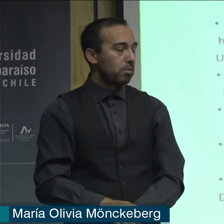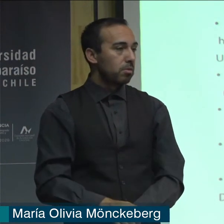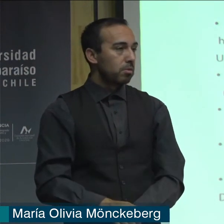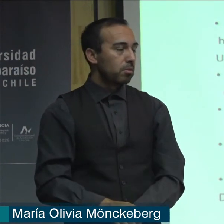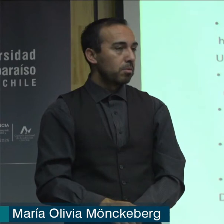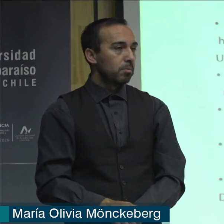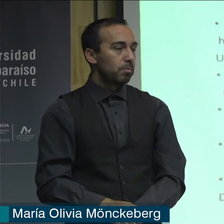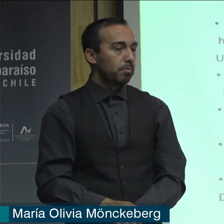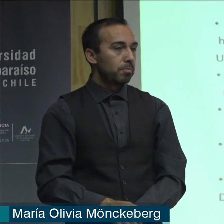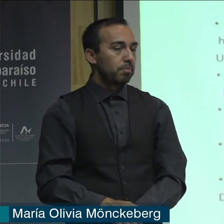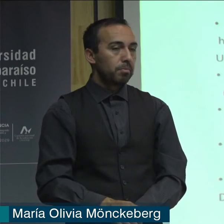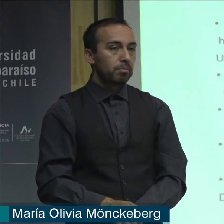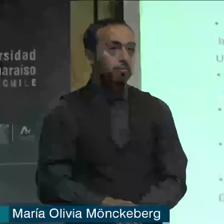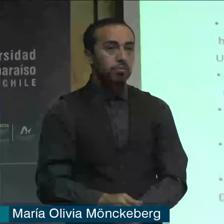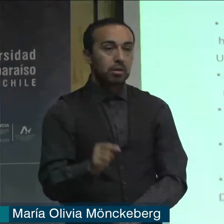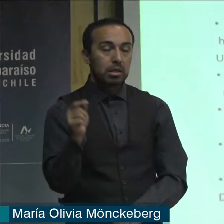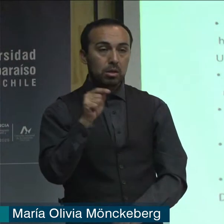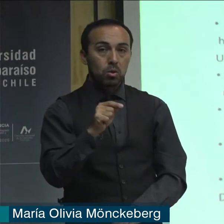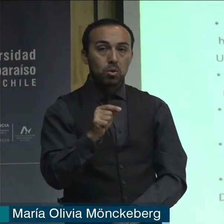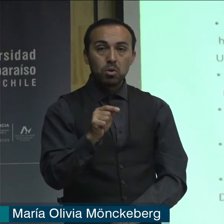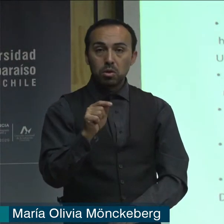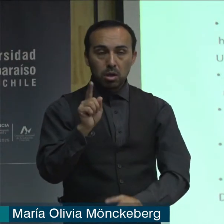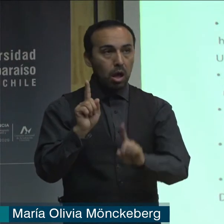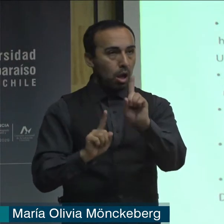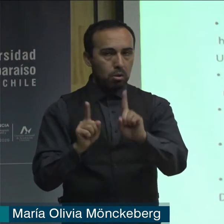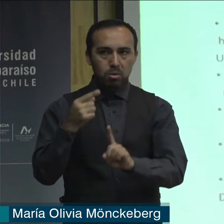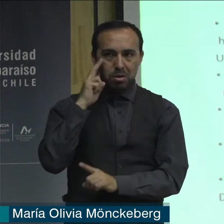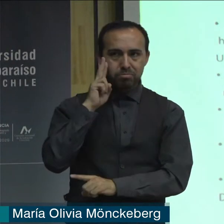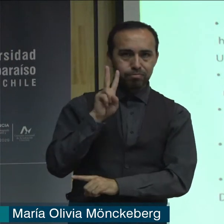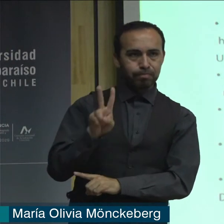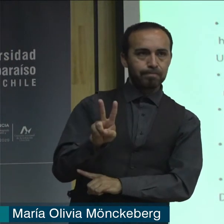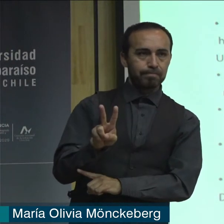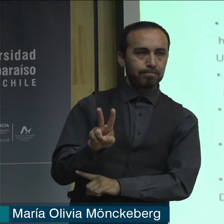como se ha visto bastante interés en algunos